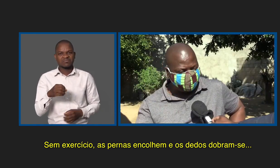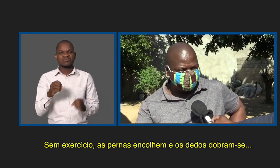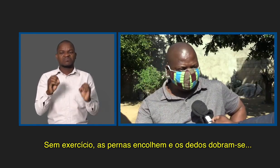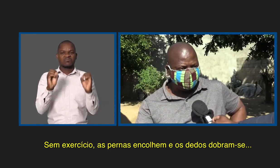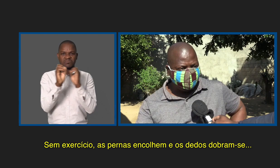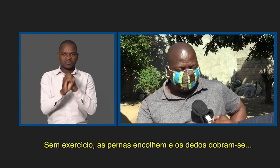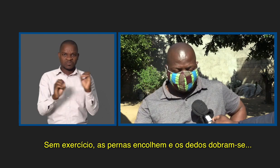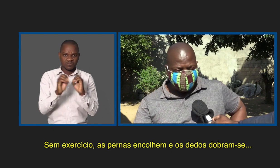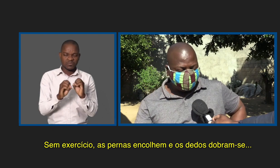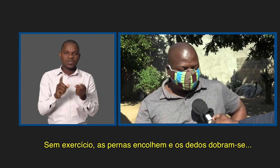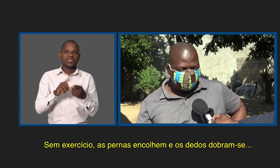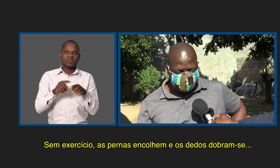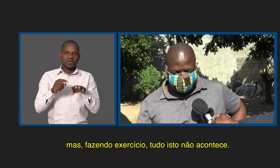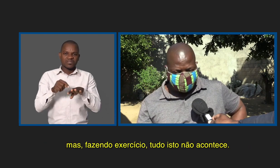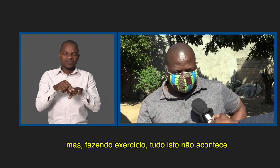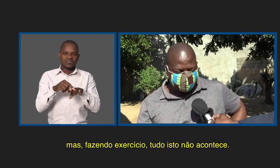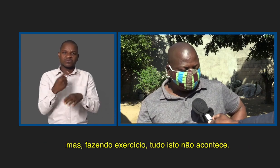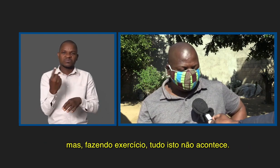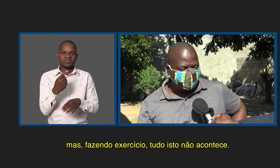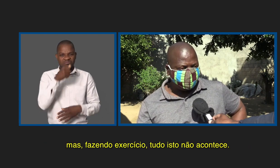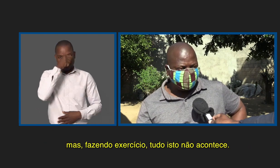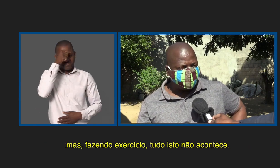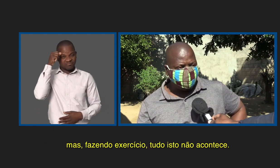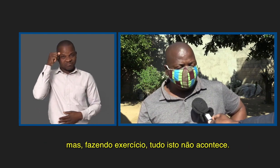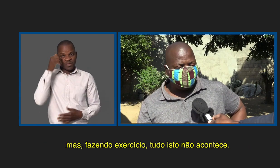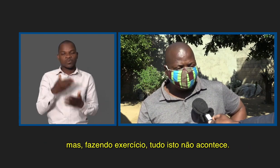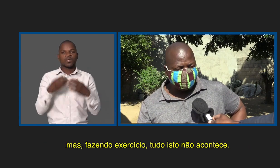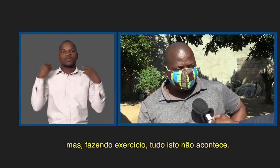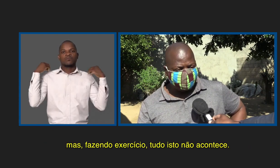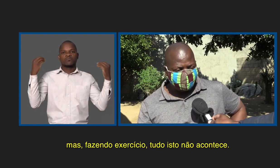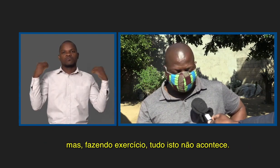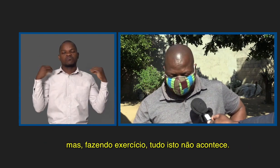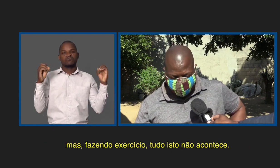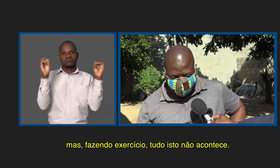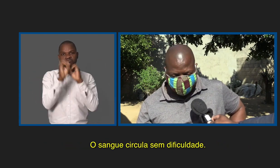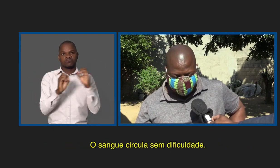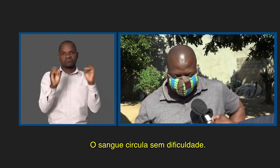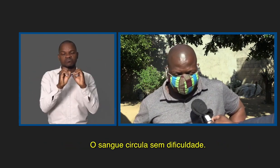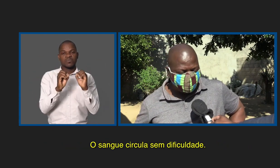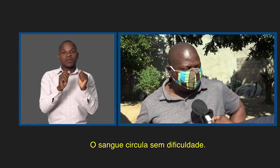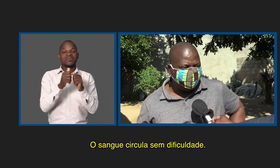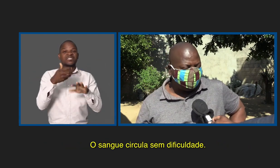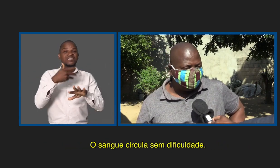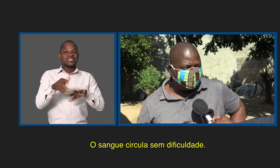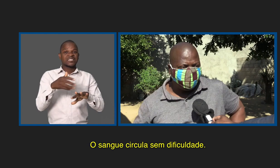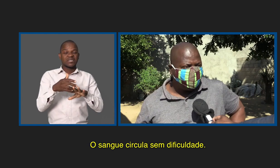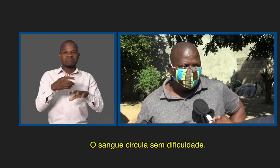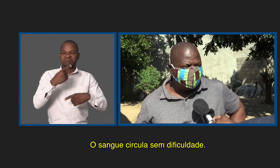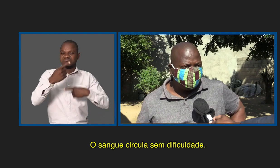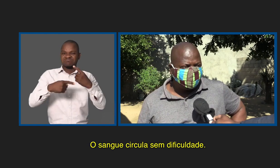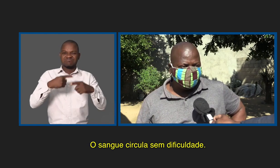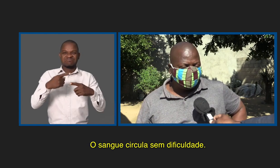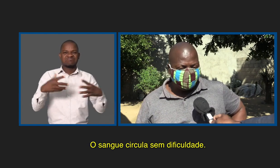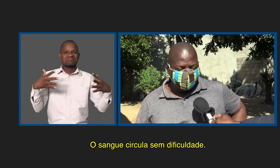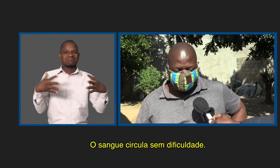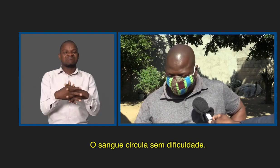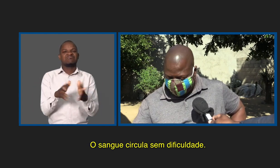dedos dobram-se assim, mas fazendo exercício, isso tudo não acontece, fica com o sangue circula de maneira como,